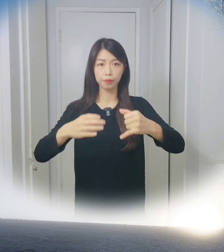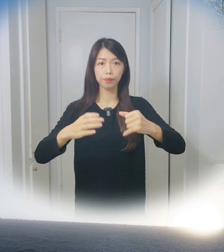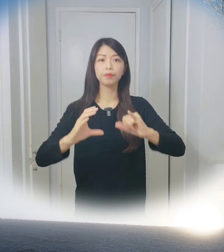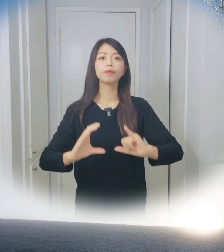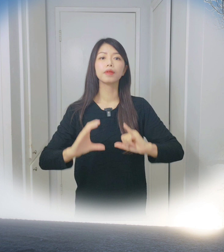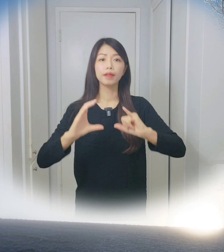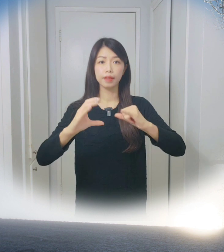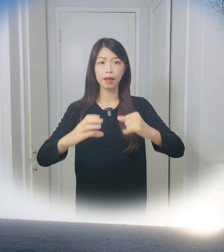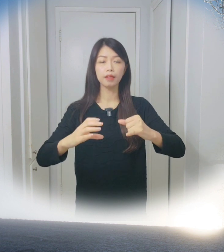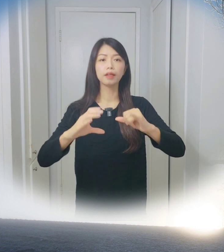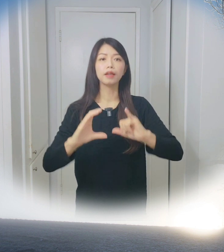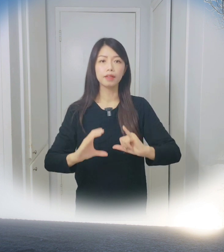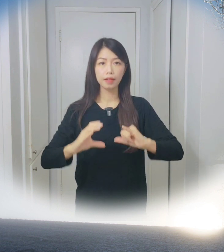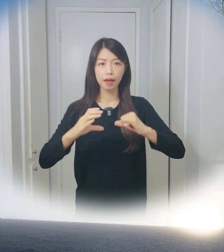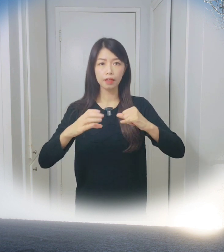돼요.